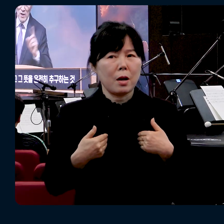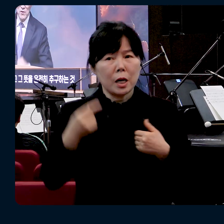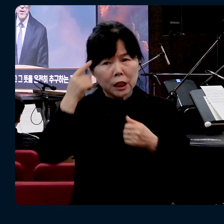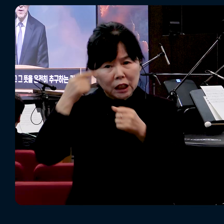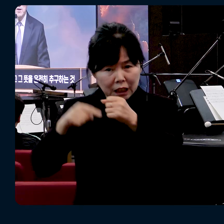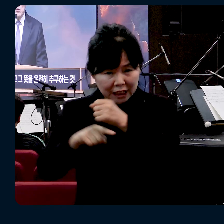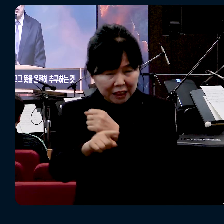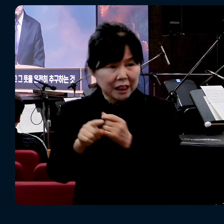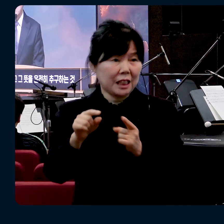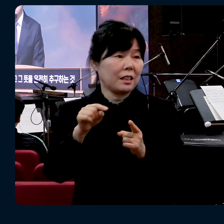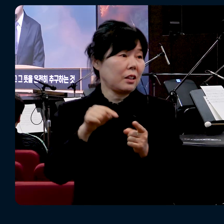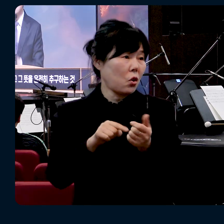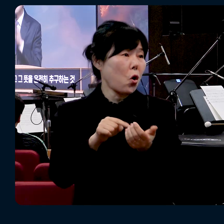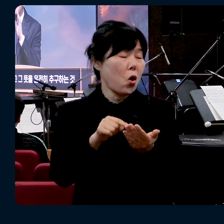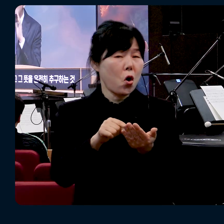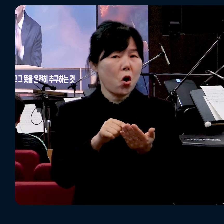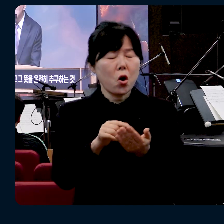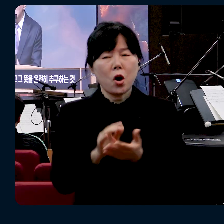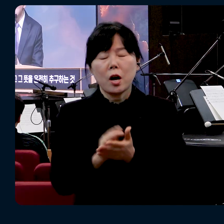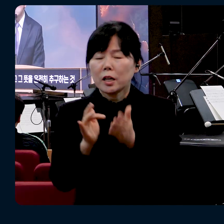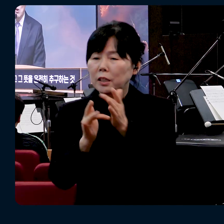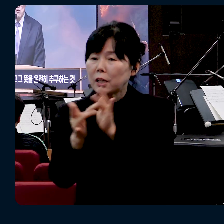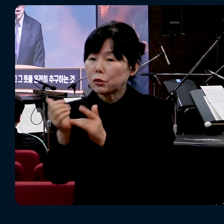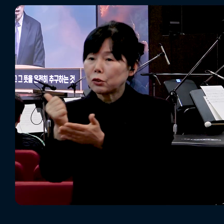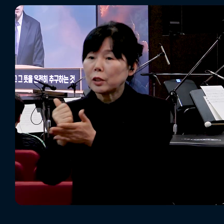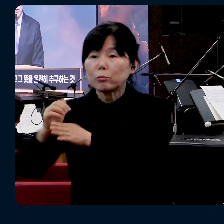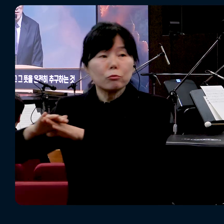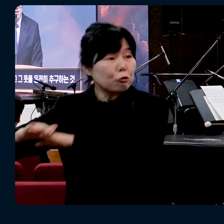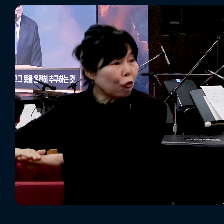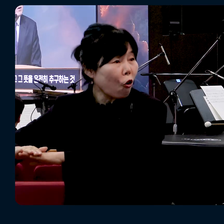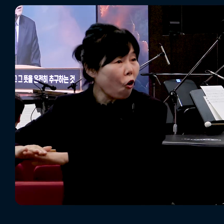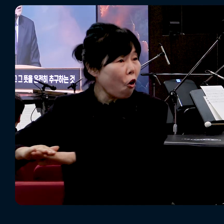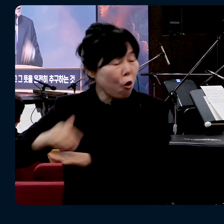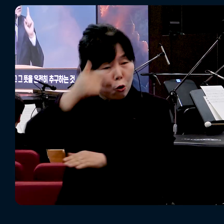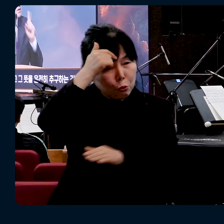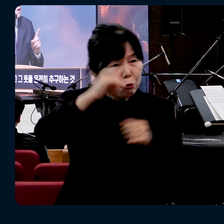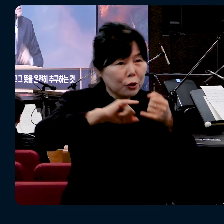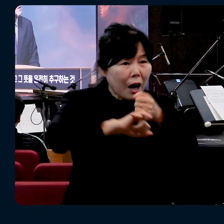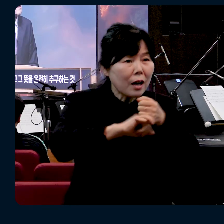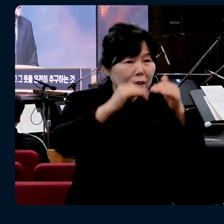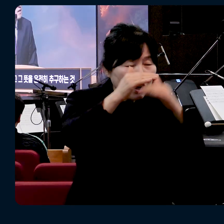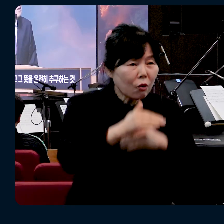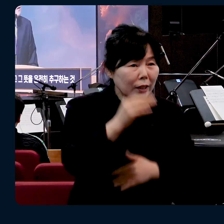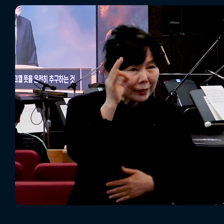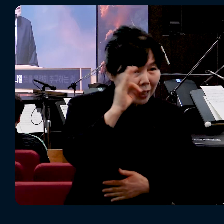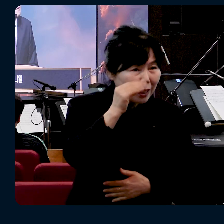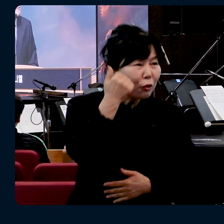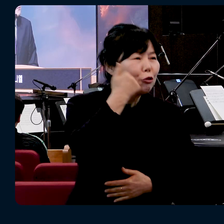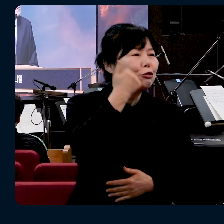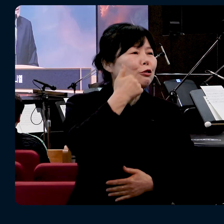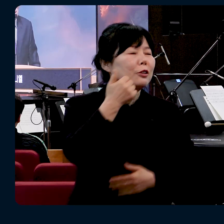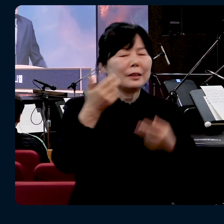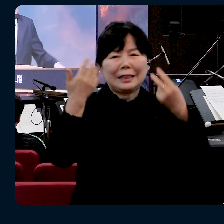뜻에 관하여 예수님 말고 또 한 사람을 구약에서 찾는다면 바로 그 사람은